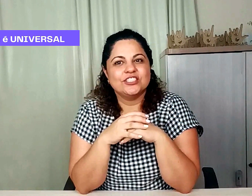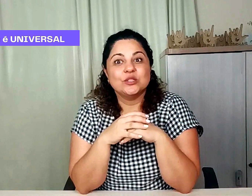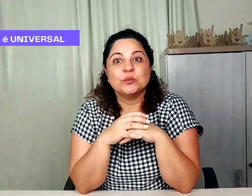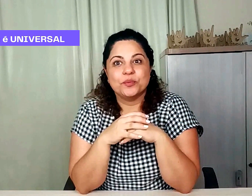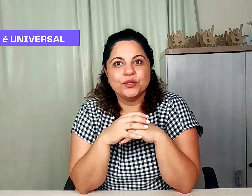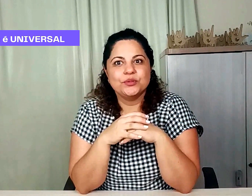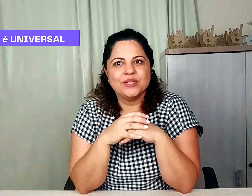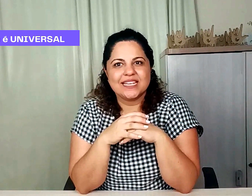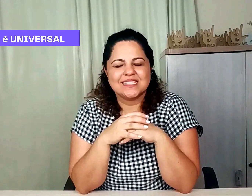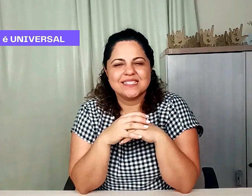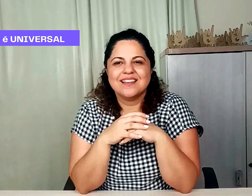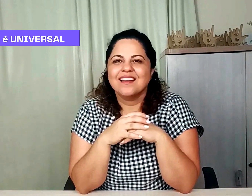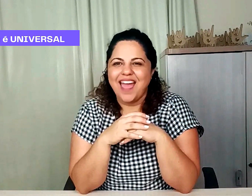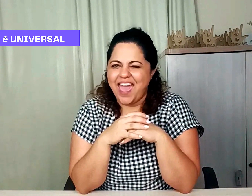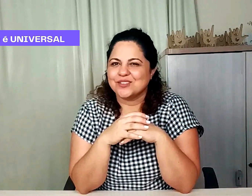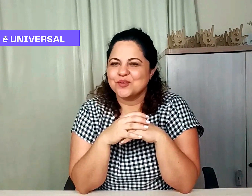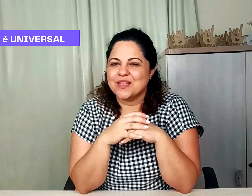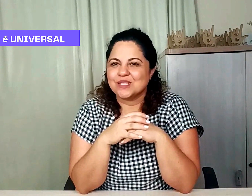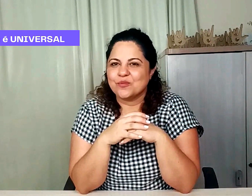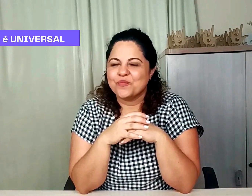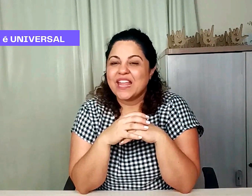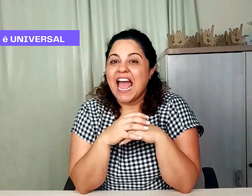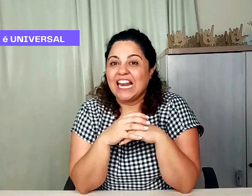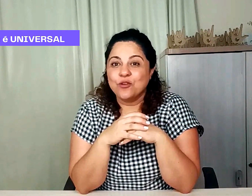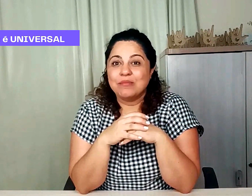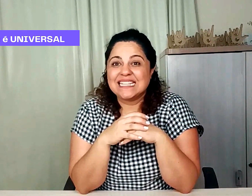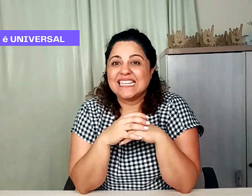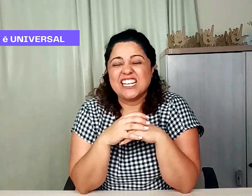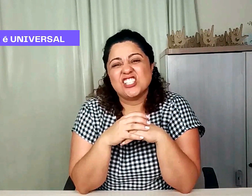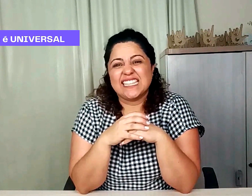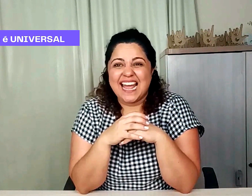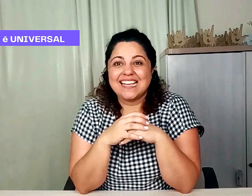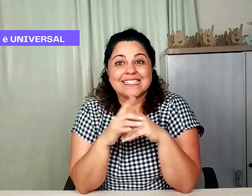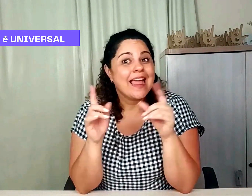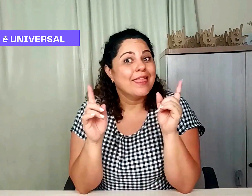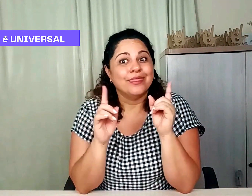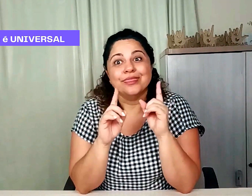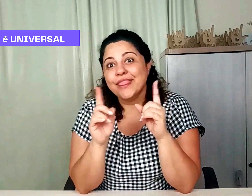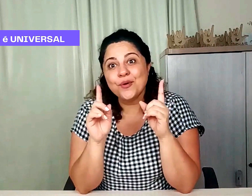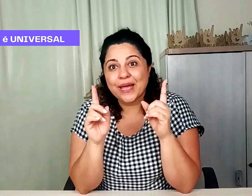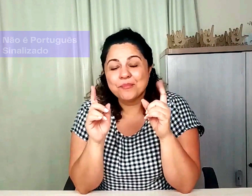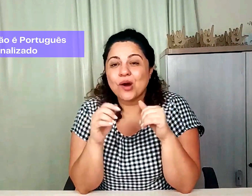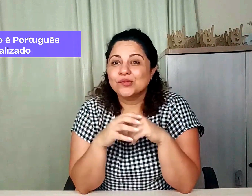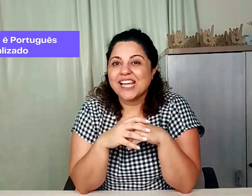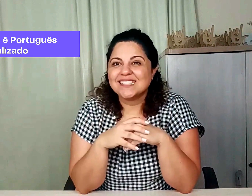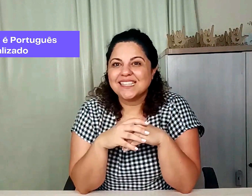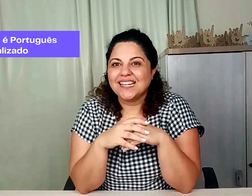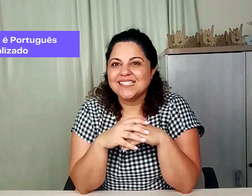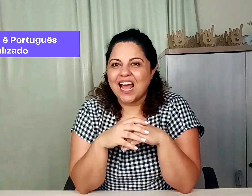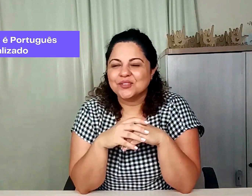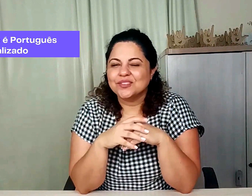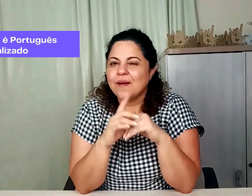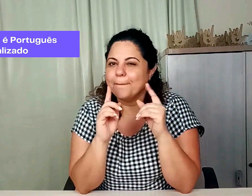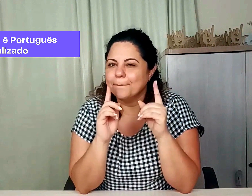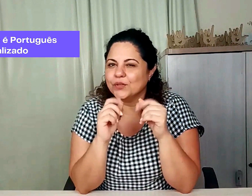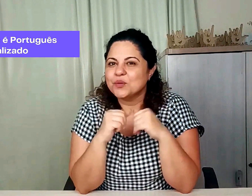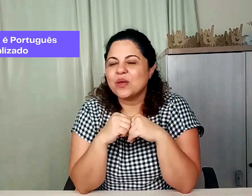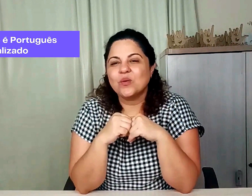do português. É isso mesmo. A língua brasileira de sinais não é português sinalizado. Muito pelo